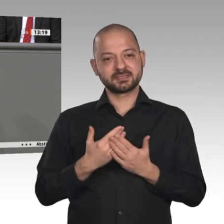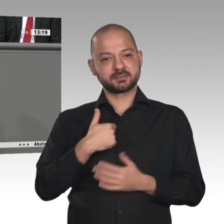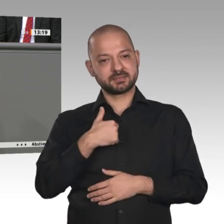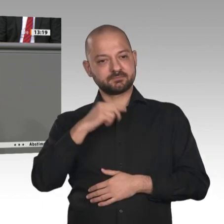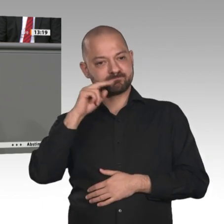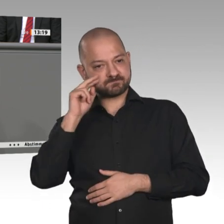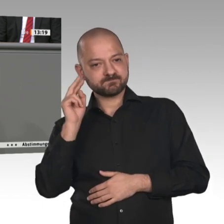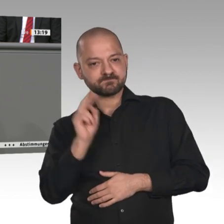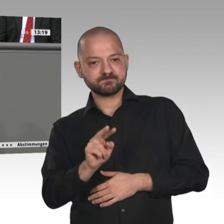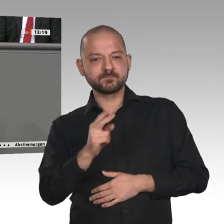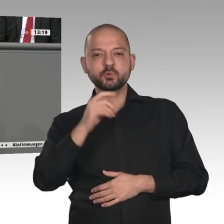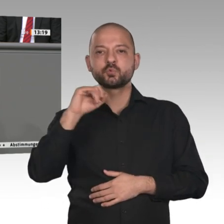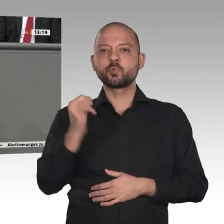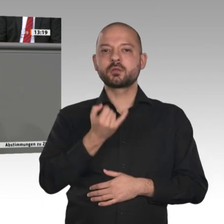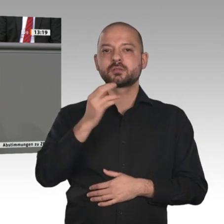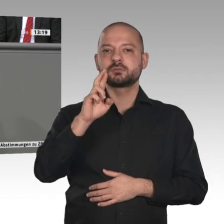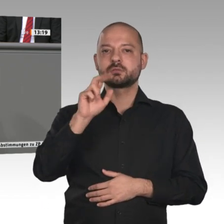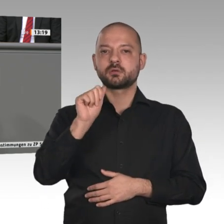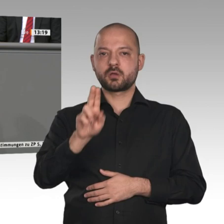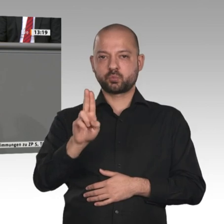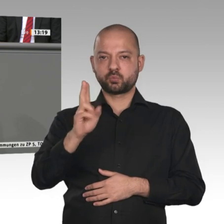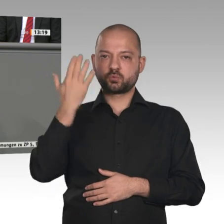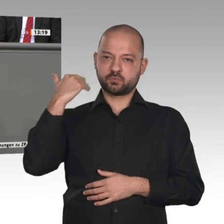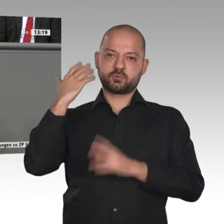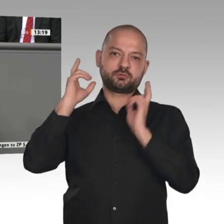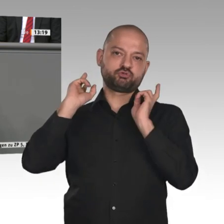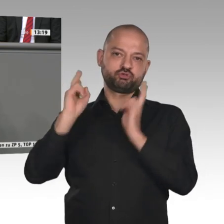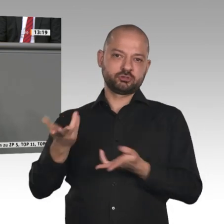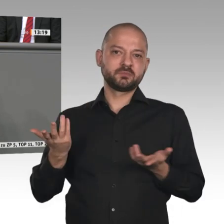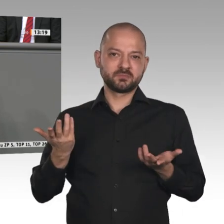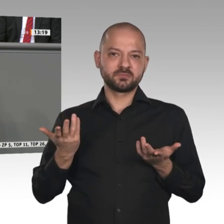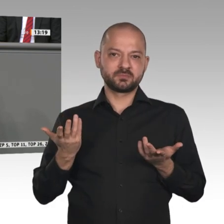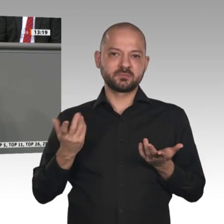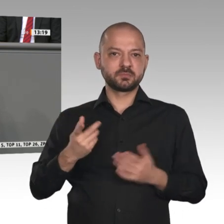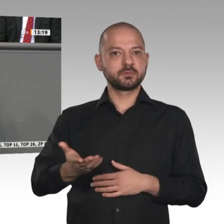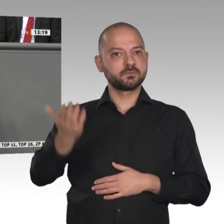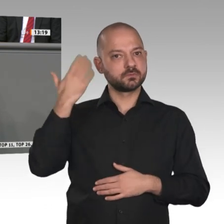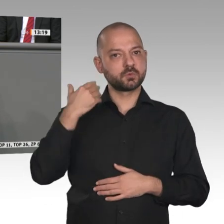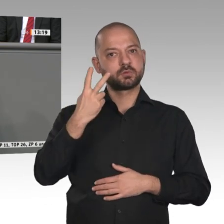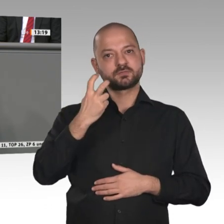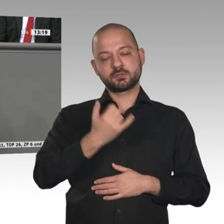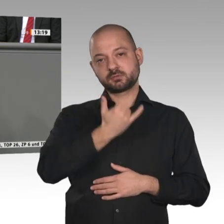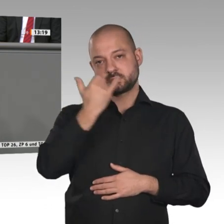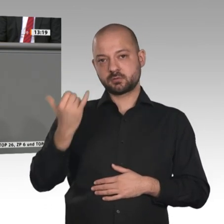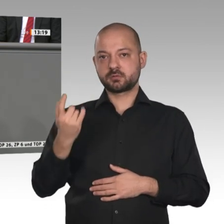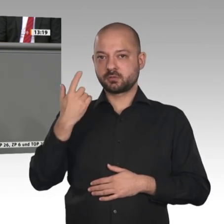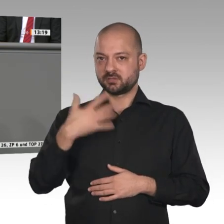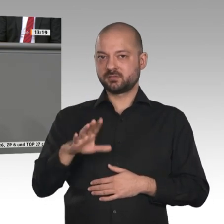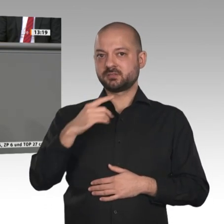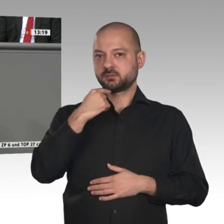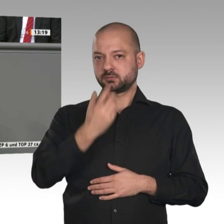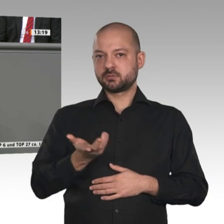darauf, dass wir gemeinsam die Zukunft gewinnen. Und für diesen Satz müssen wir heute noch eine ganze Menge tun.